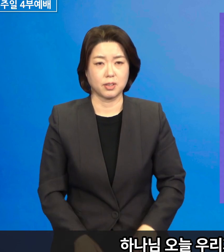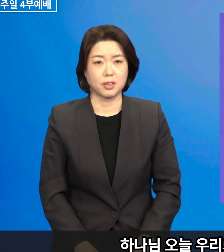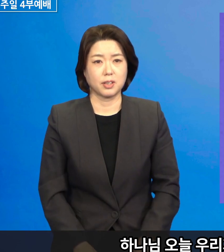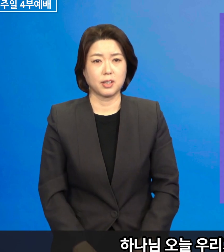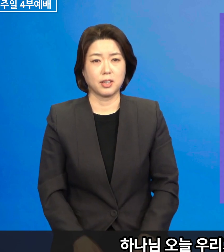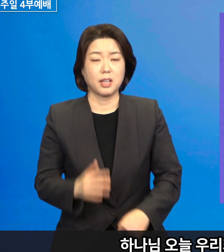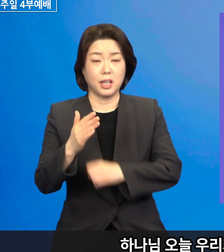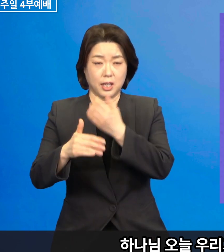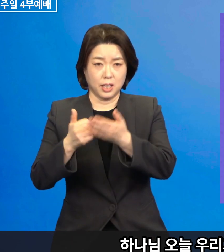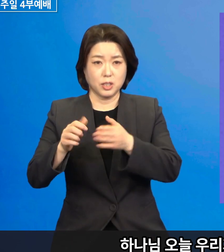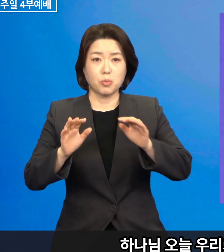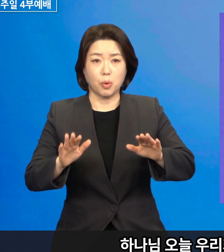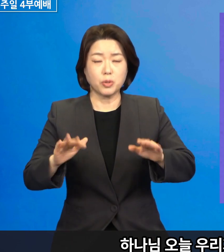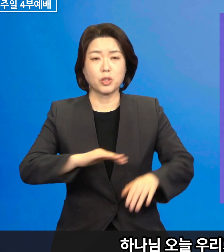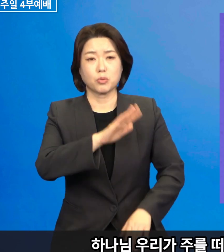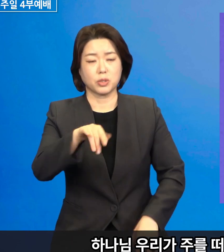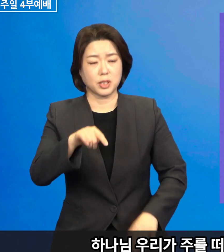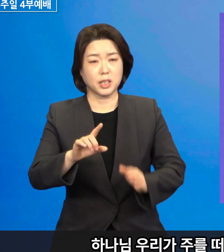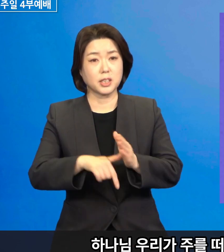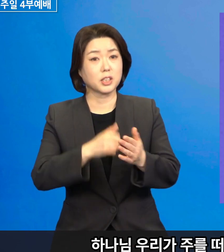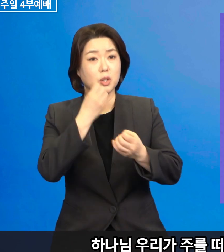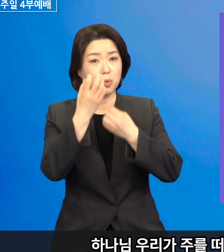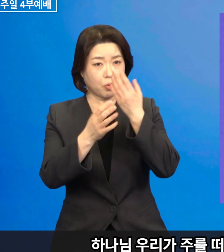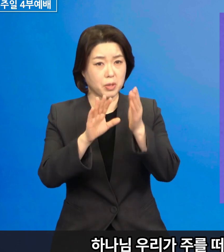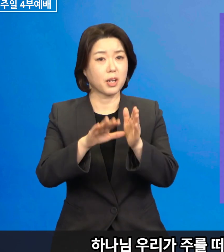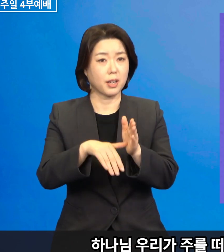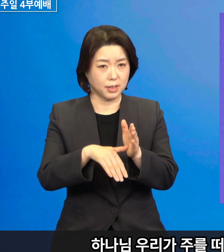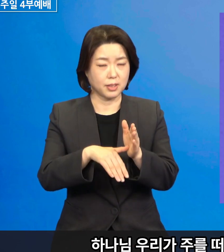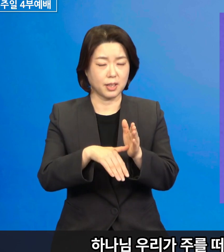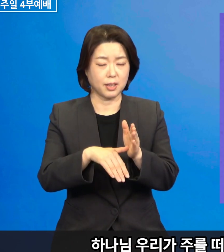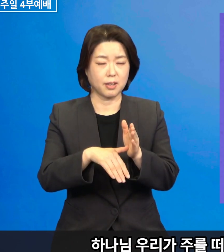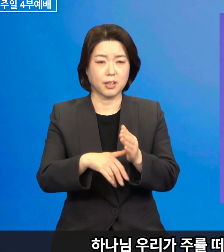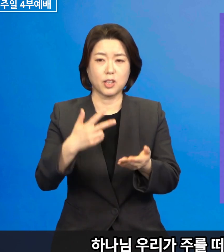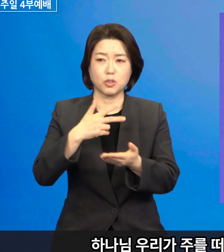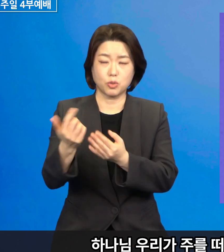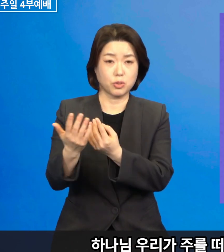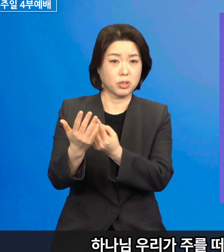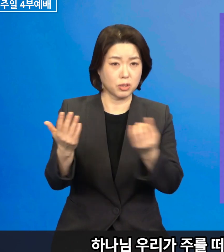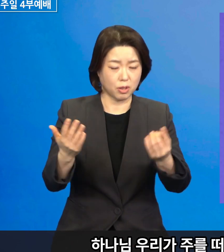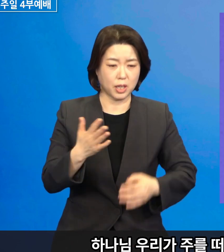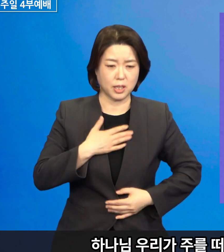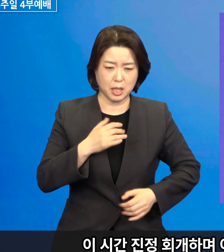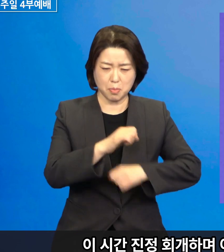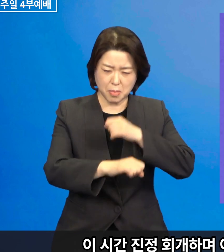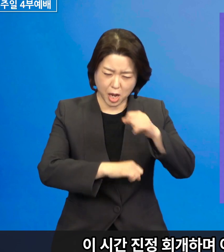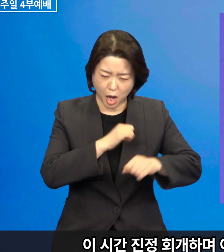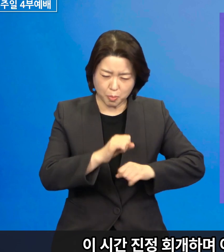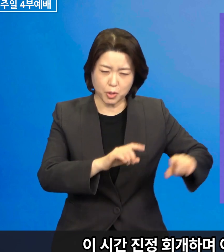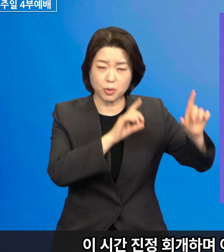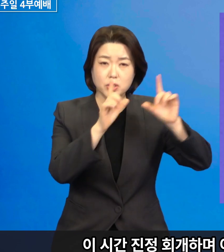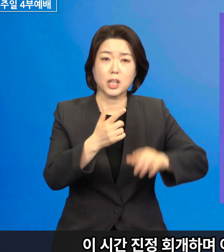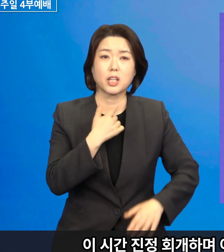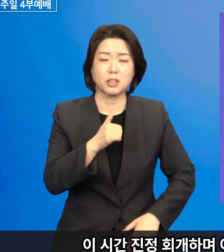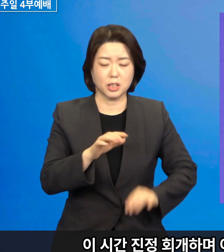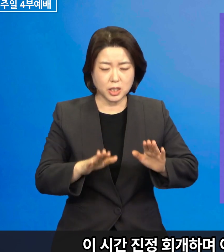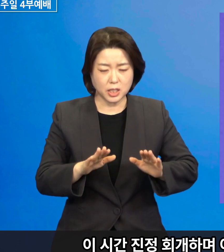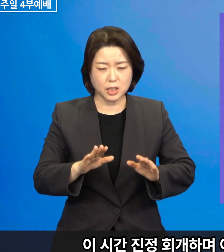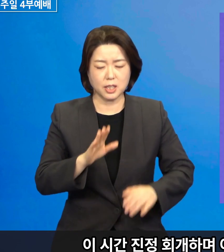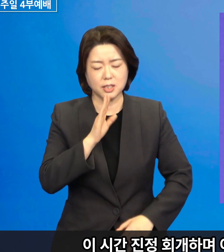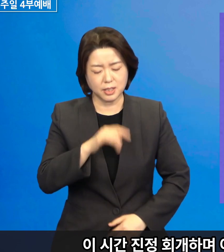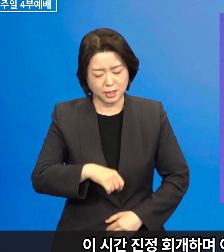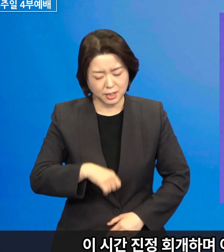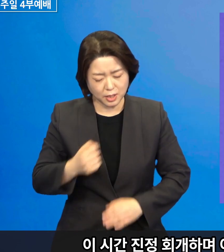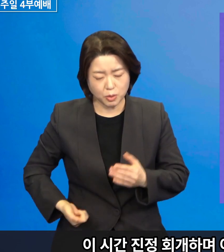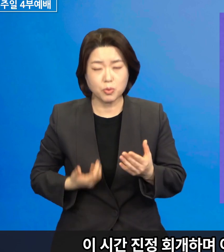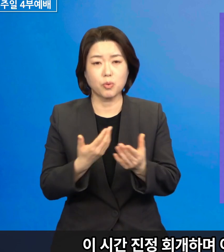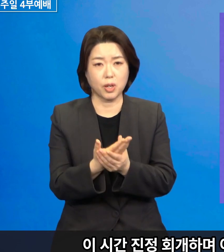하나님 오늘 우리가 이 시간 고백할 때 하나님 우리가 주를 떠나 내 마음대로 했던 것을 이 시간 진정 회개하며 이제